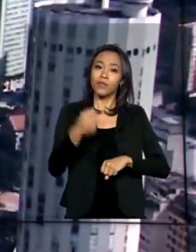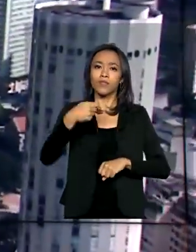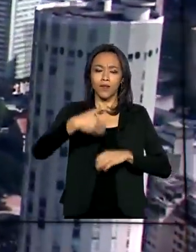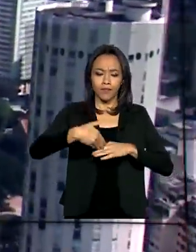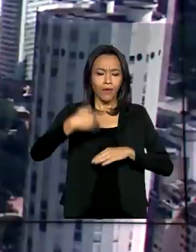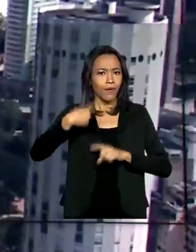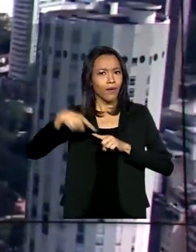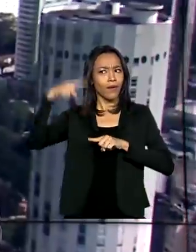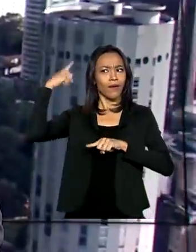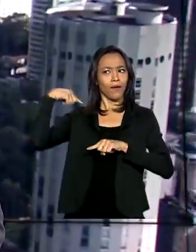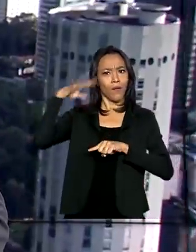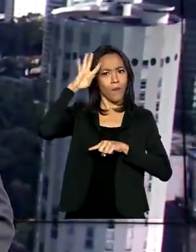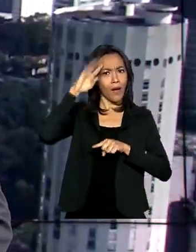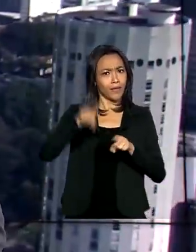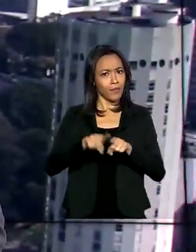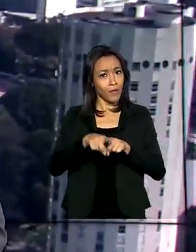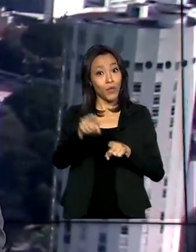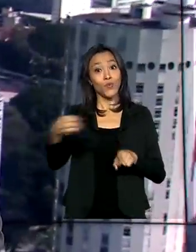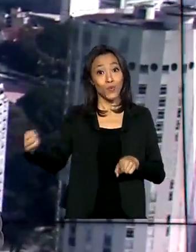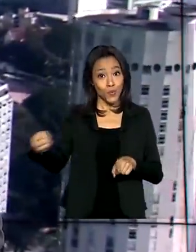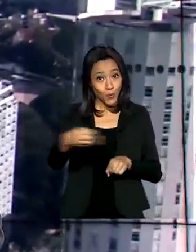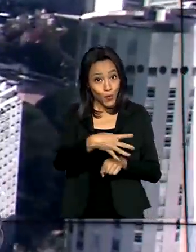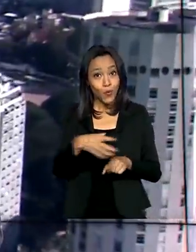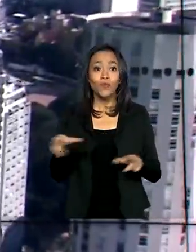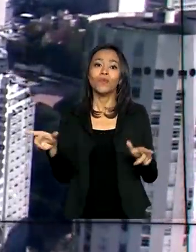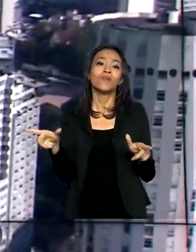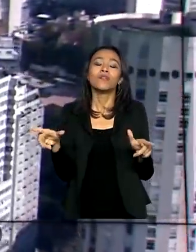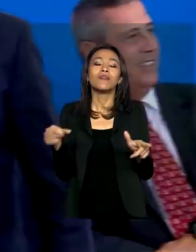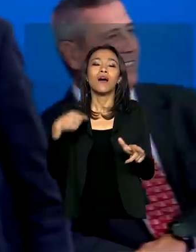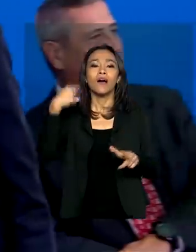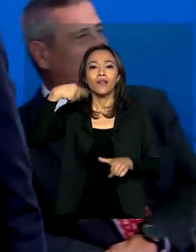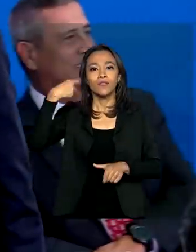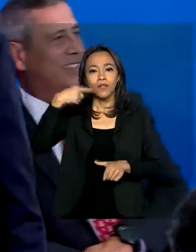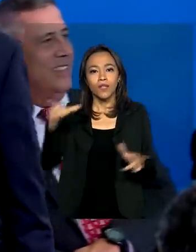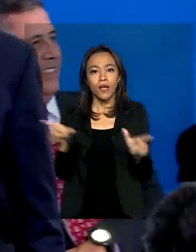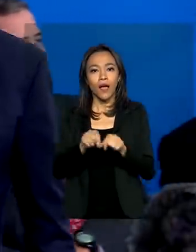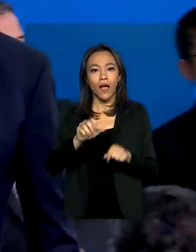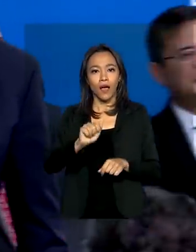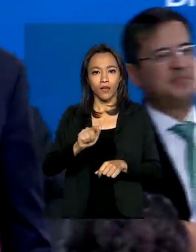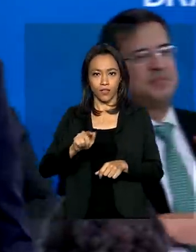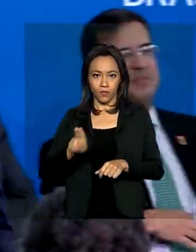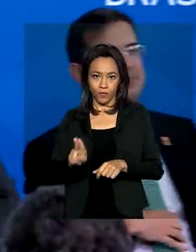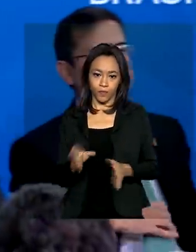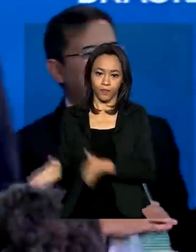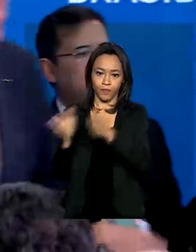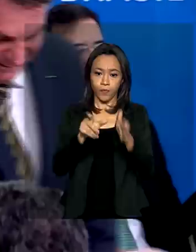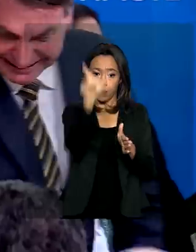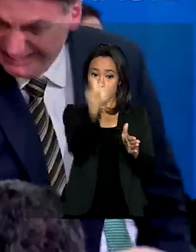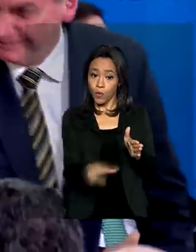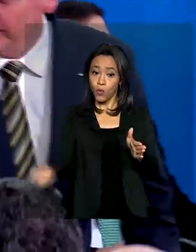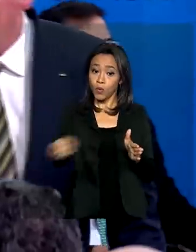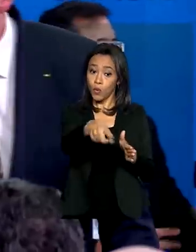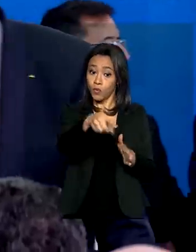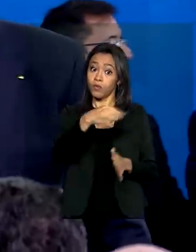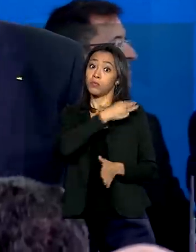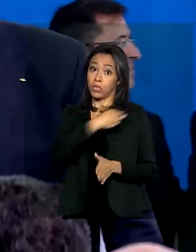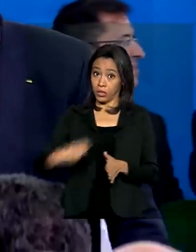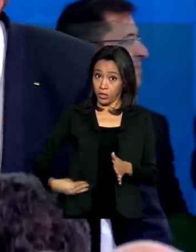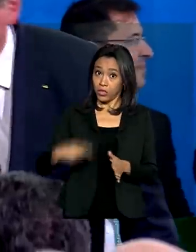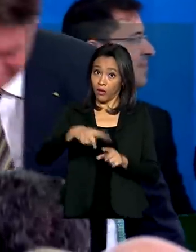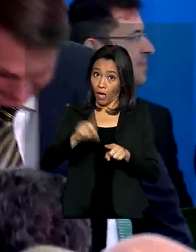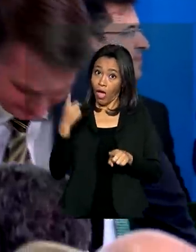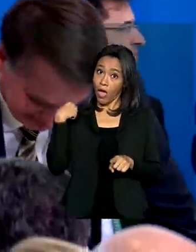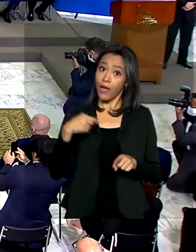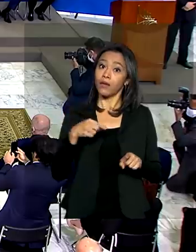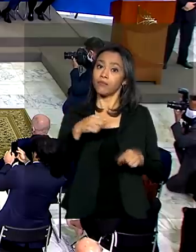tomou posse também um novo advogado-geral da união e o novo ministro da justiça andré mendonça ocupava o cargo